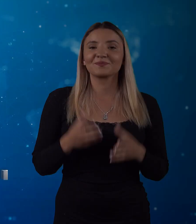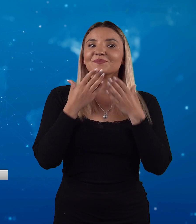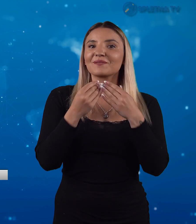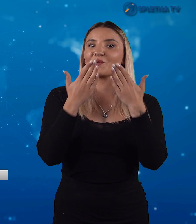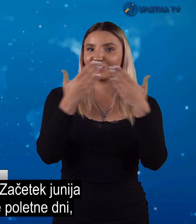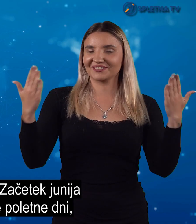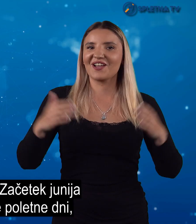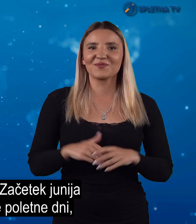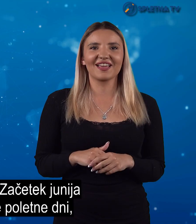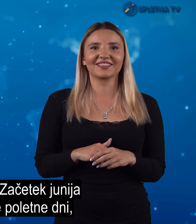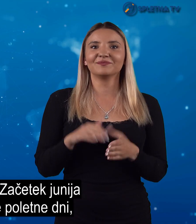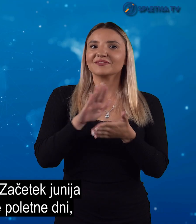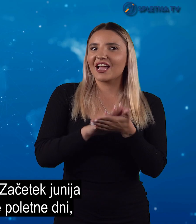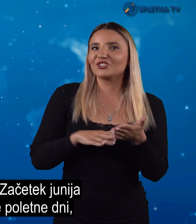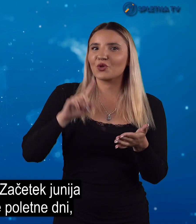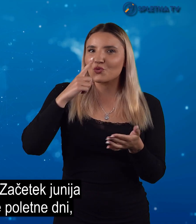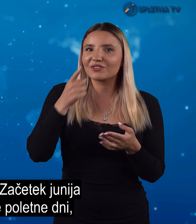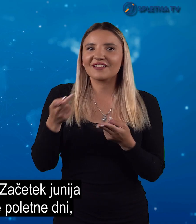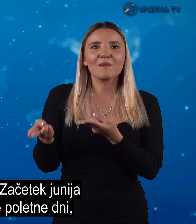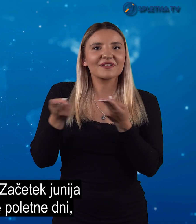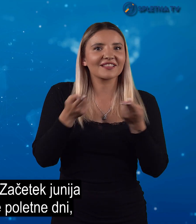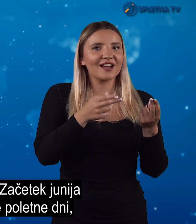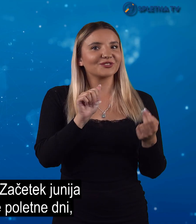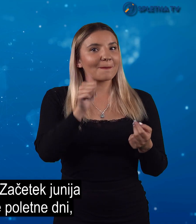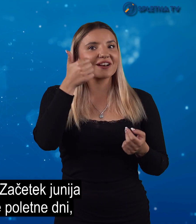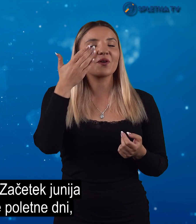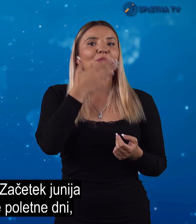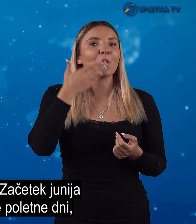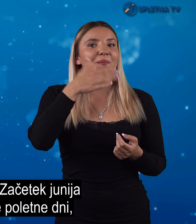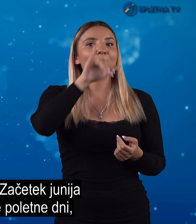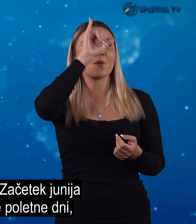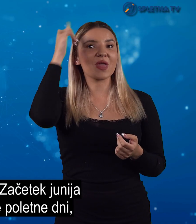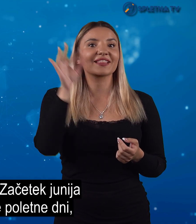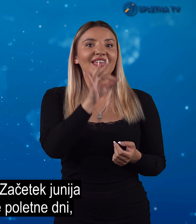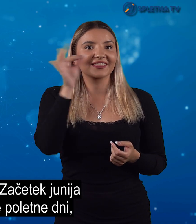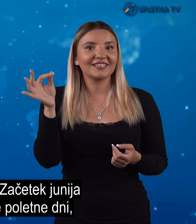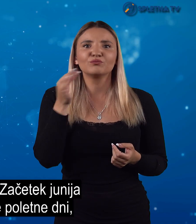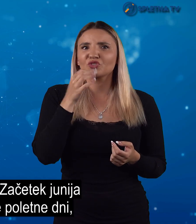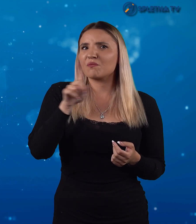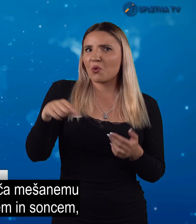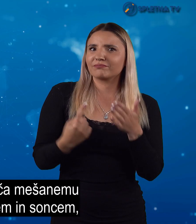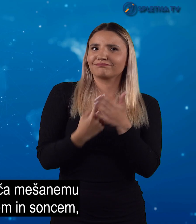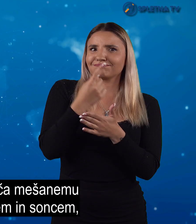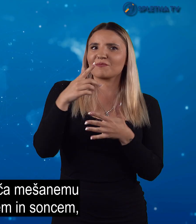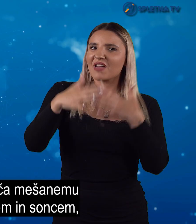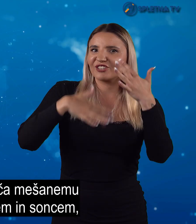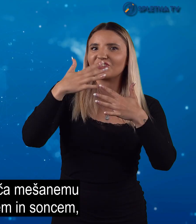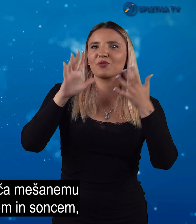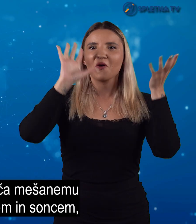Lepo pozdravljeni! Začetek junija prinaša prve tople poletne dni, čeprav smo bili priča mešanemu